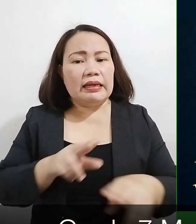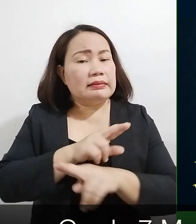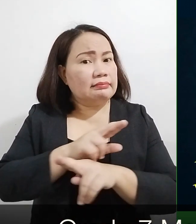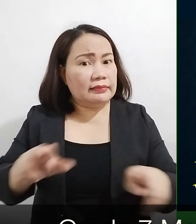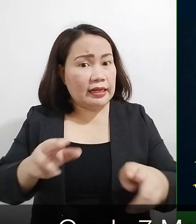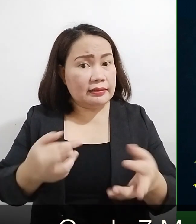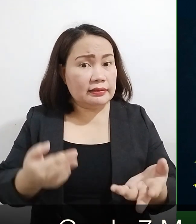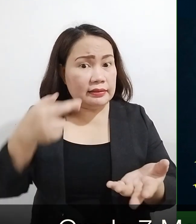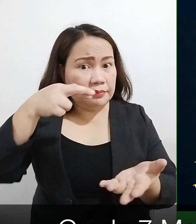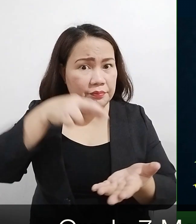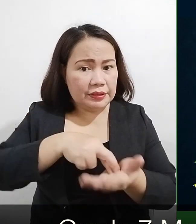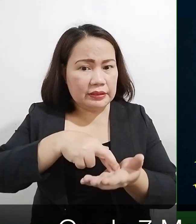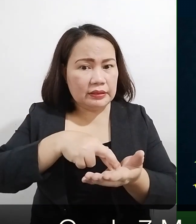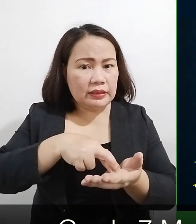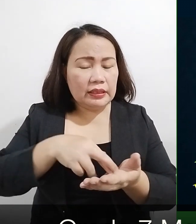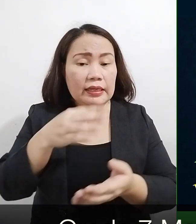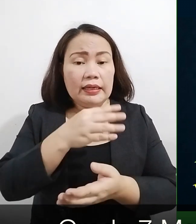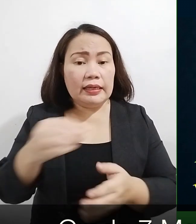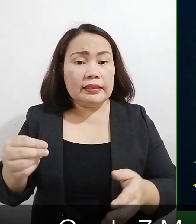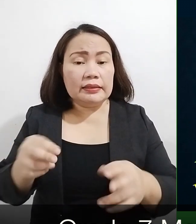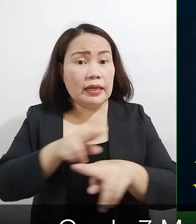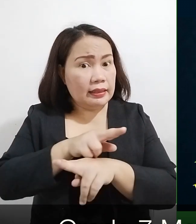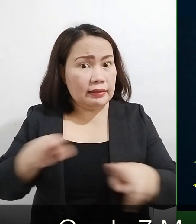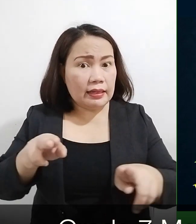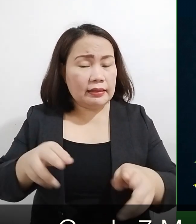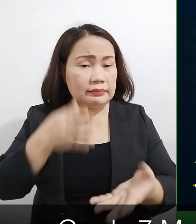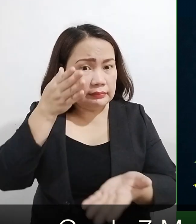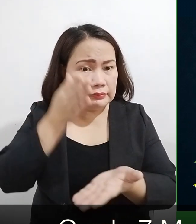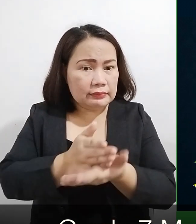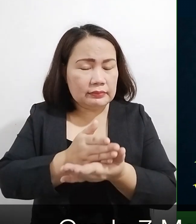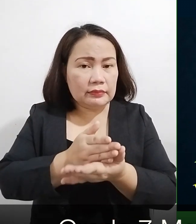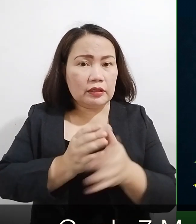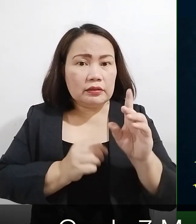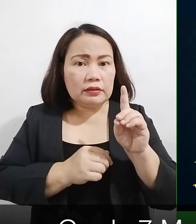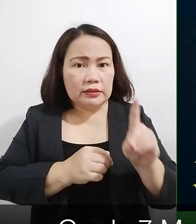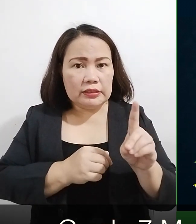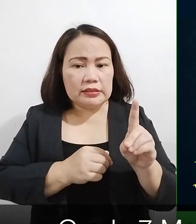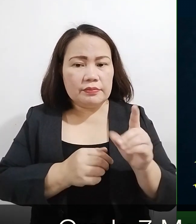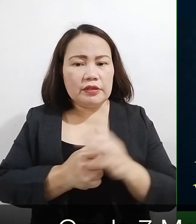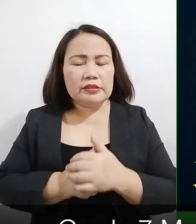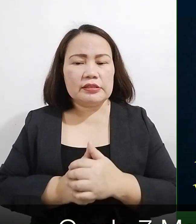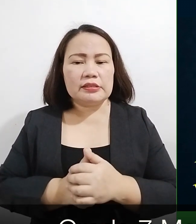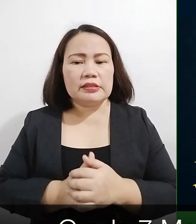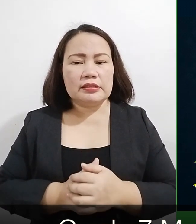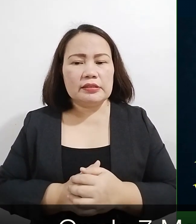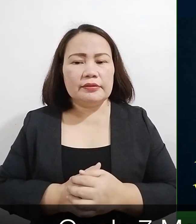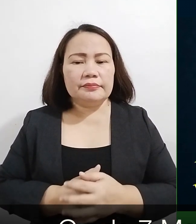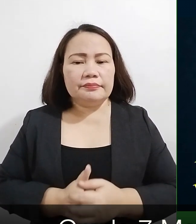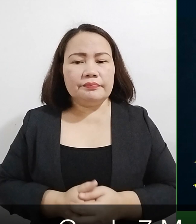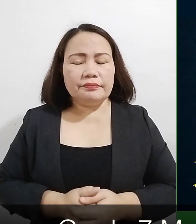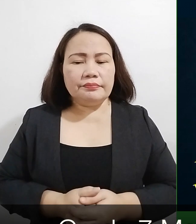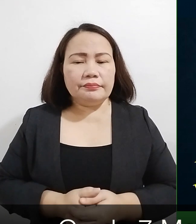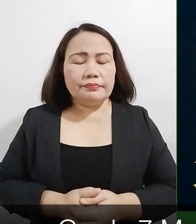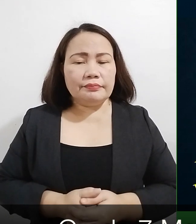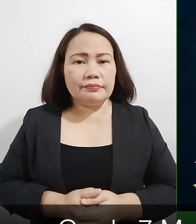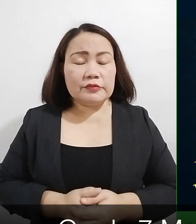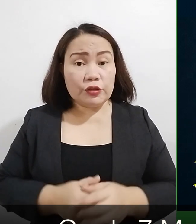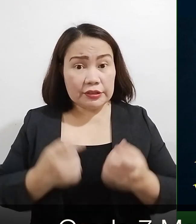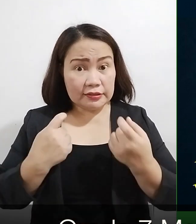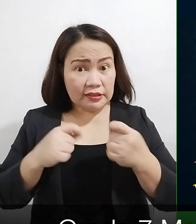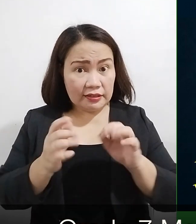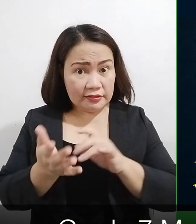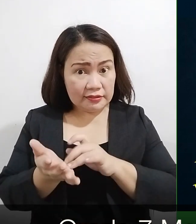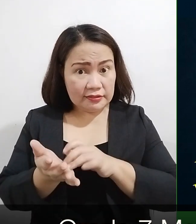sila terminating. Okay. So, ito po ang magiging result niya. So, hindi siya repeating, hindi rin siya